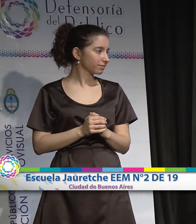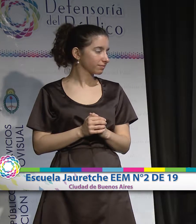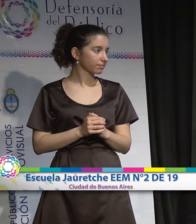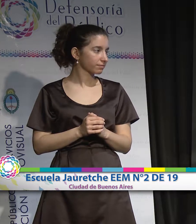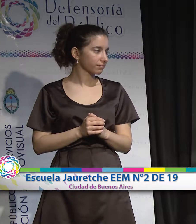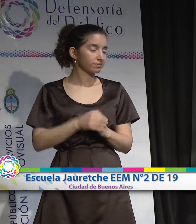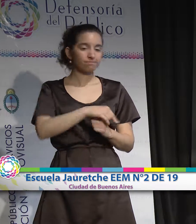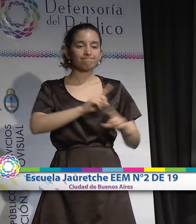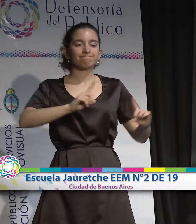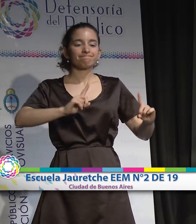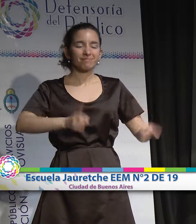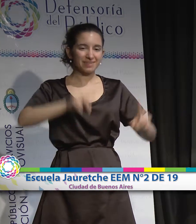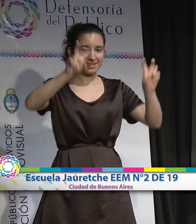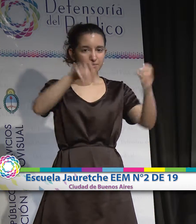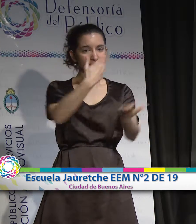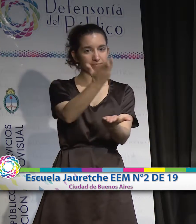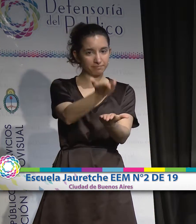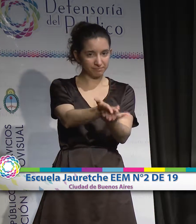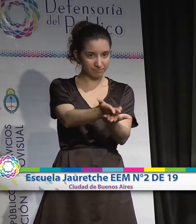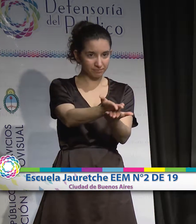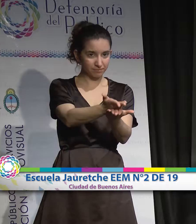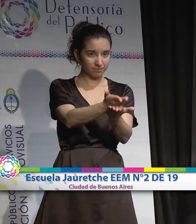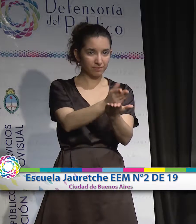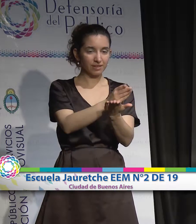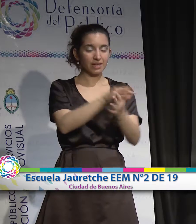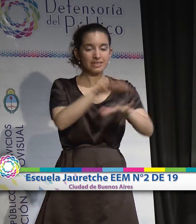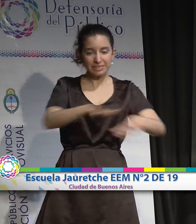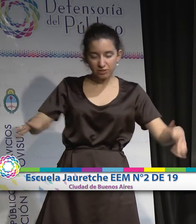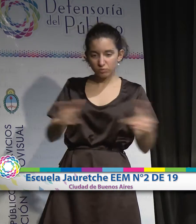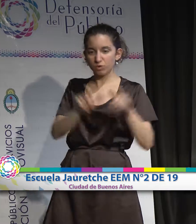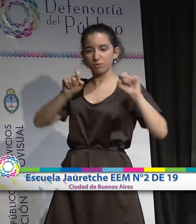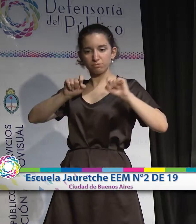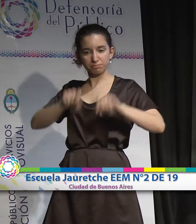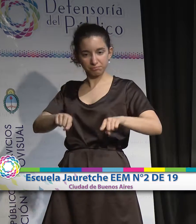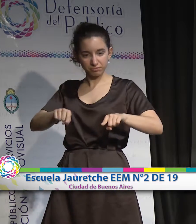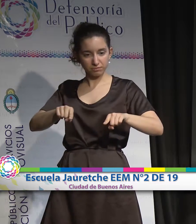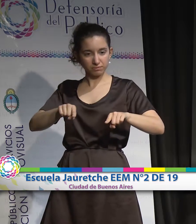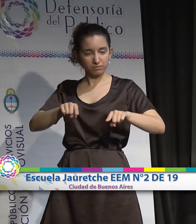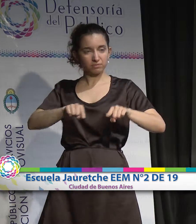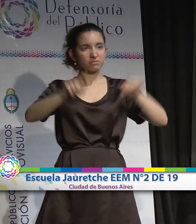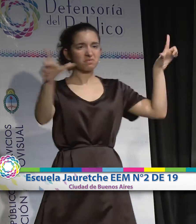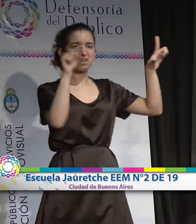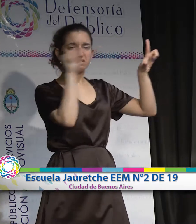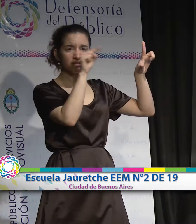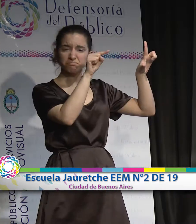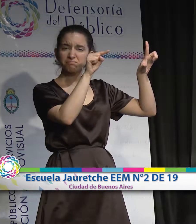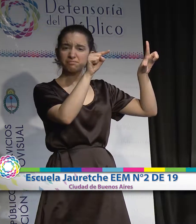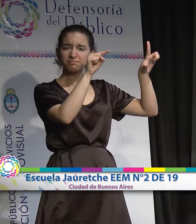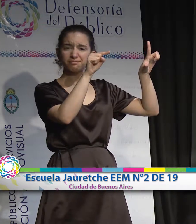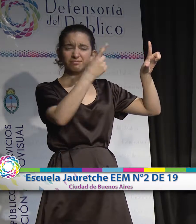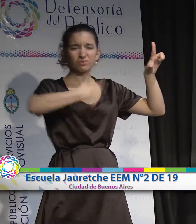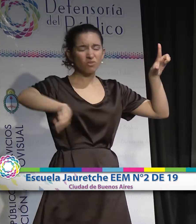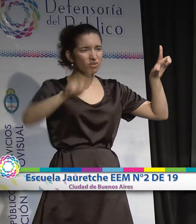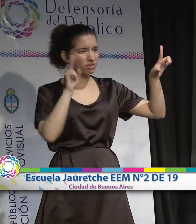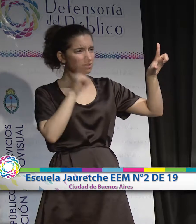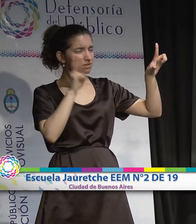También queríamos plantear también sobre el tema los programas de los niños, que hoy en día si muchos se dan cuenta que ya no